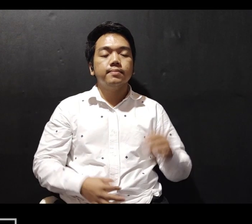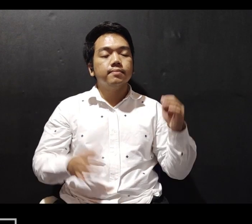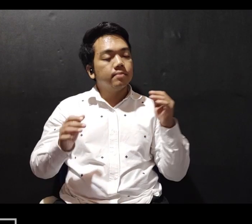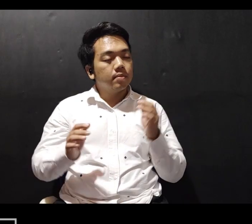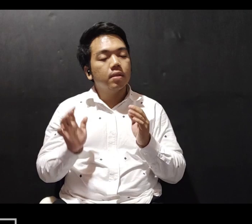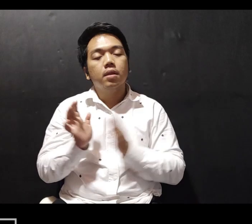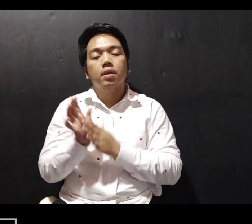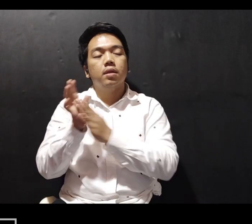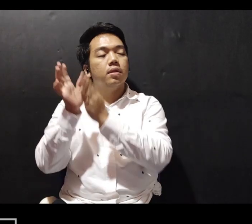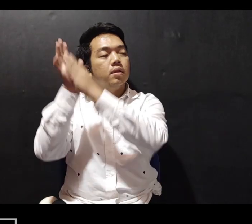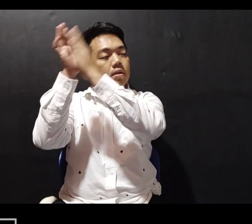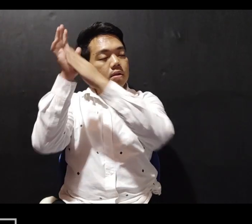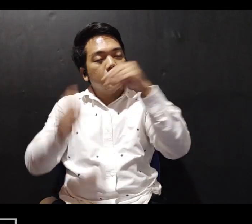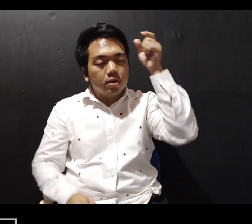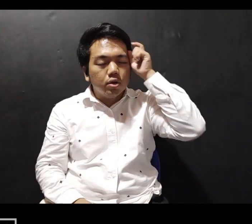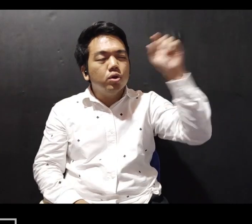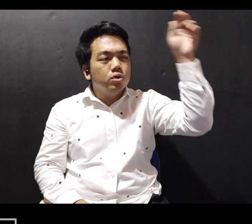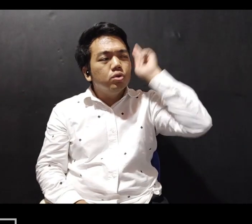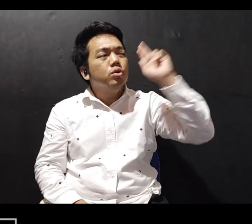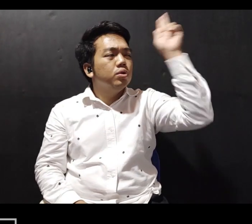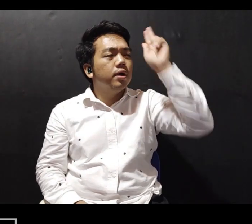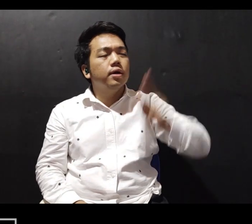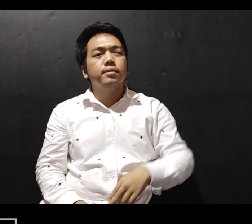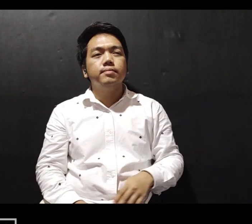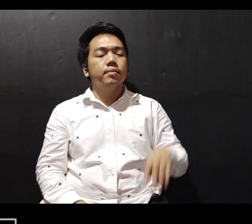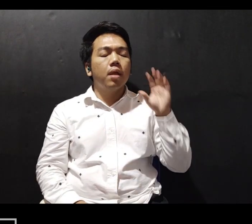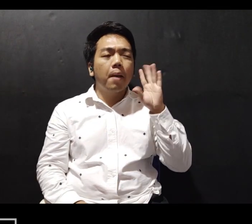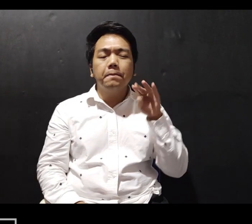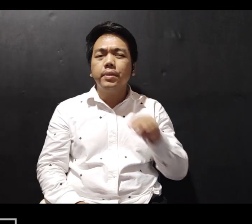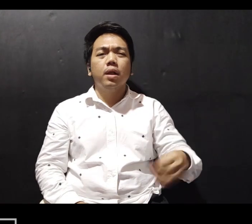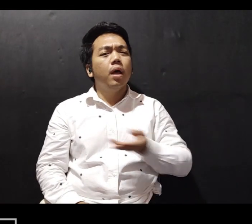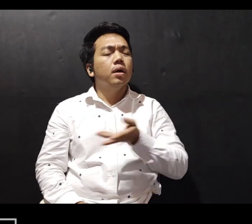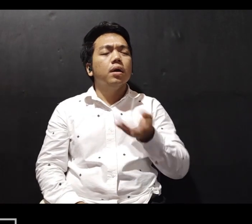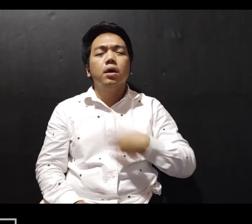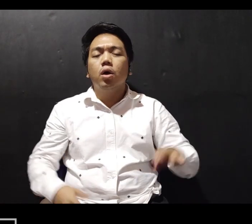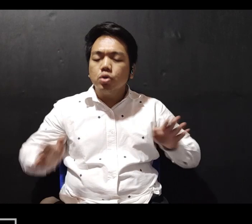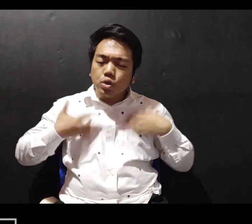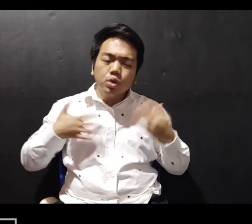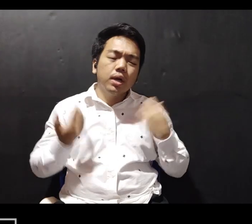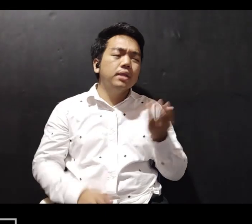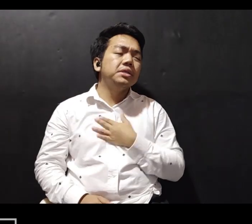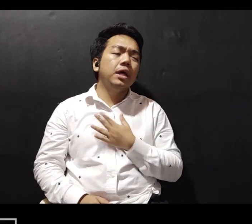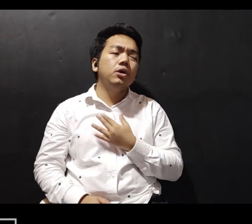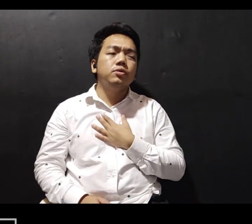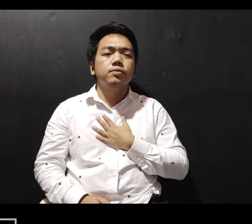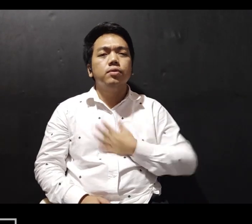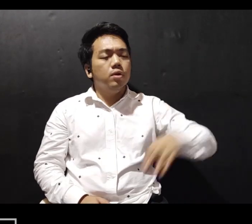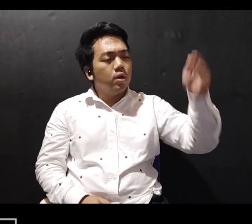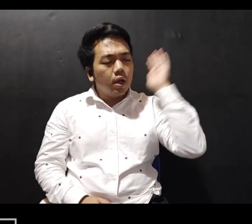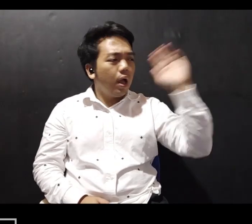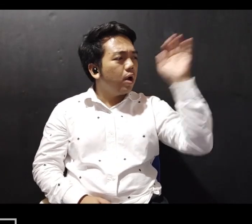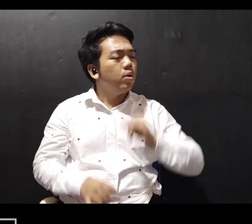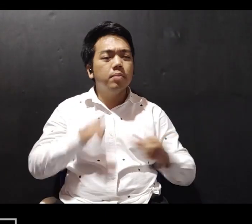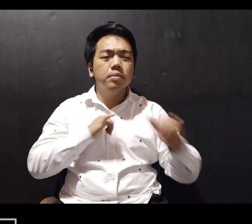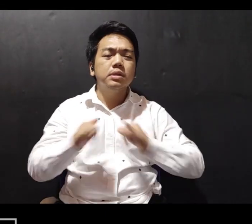sukacitaku. Beri tepuk tangan, beri puji-pujian kepada Dia. Katakan, Engkau sukacitaku, Engkau